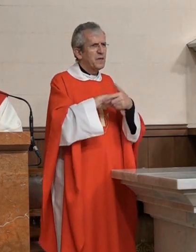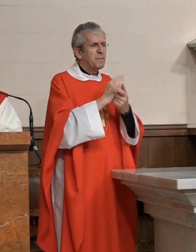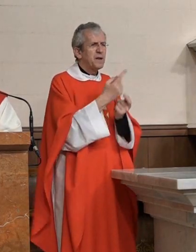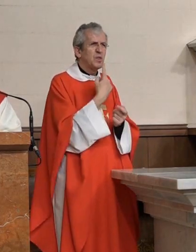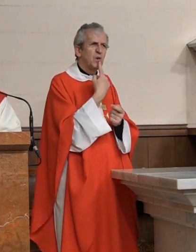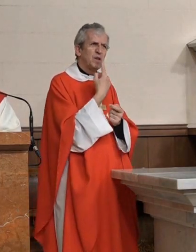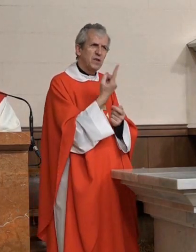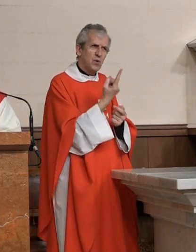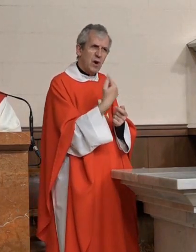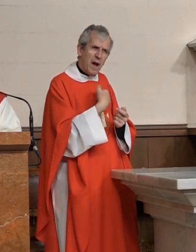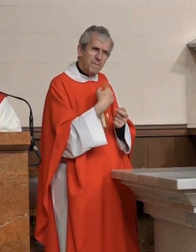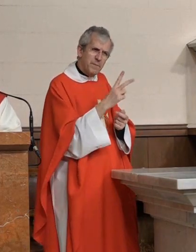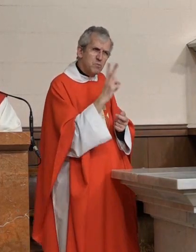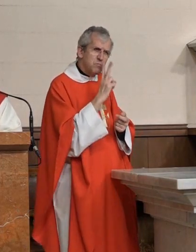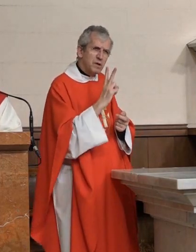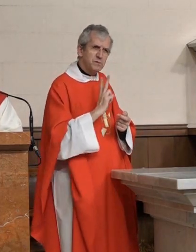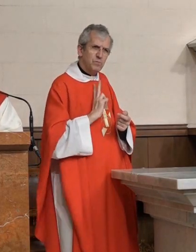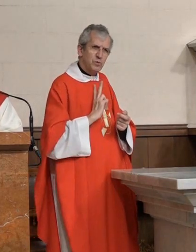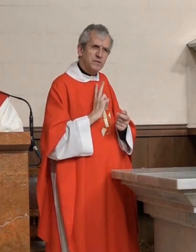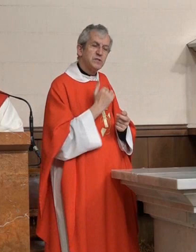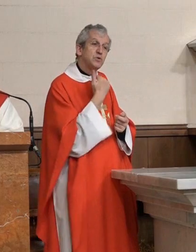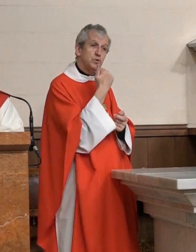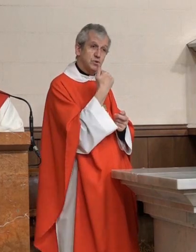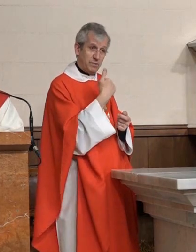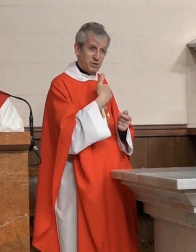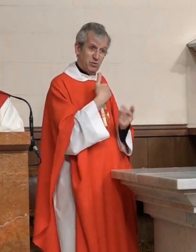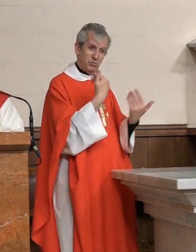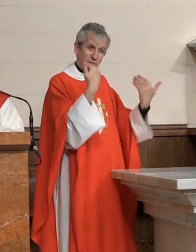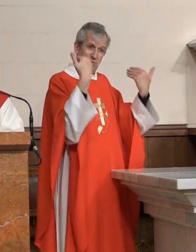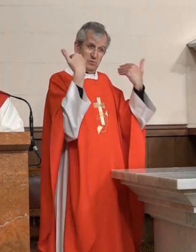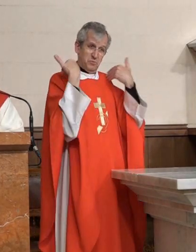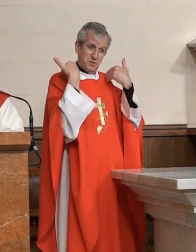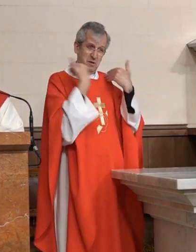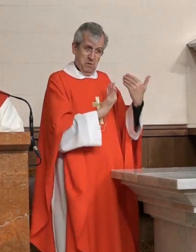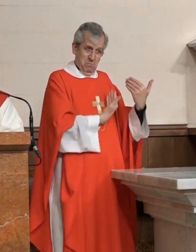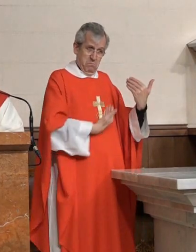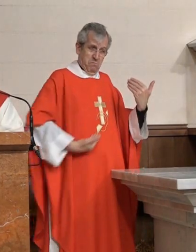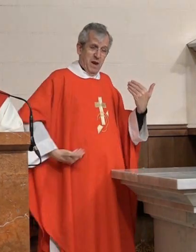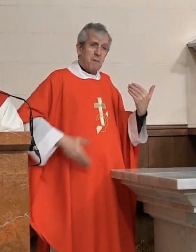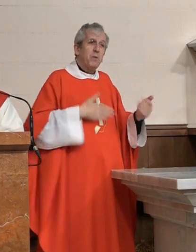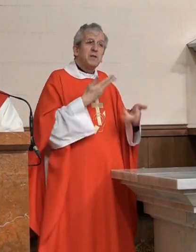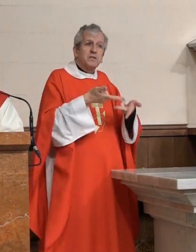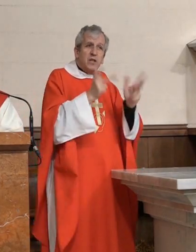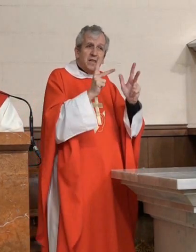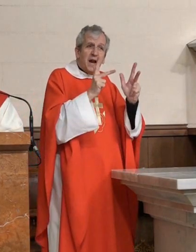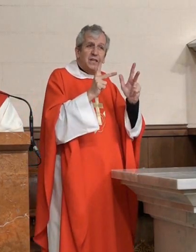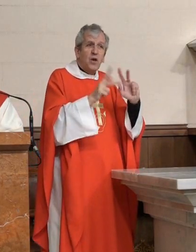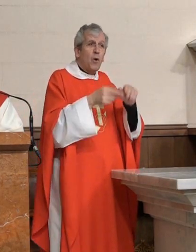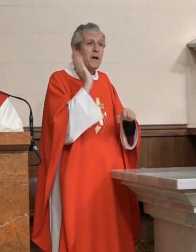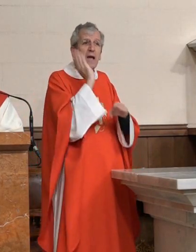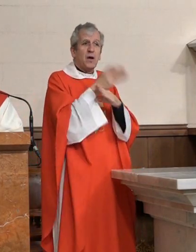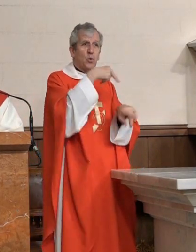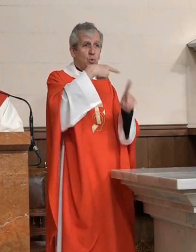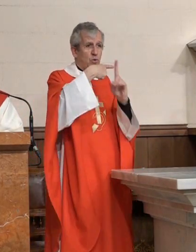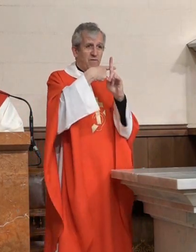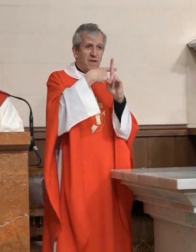dijo: ¿A mí no me hablas? ¿No sabes que tengo autoridad para soltarte y autoridad para